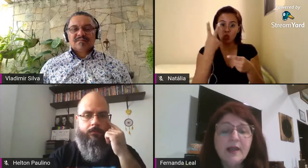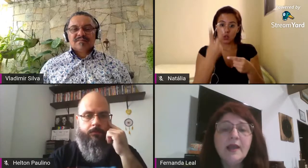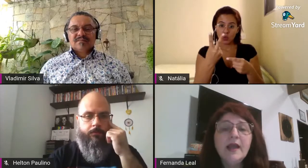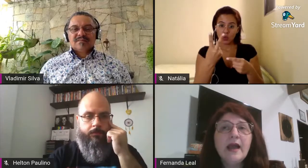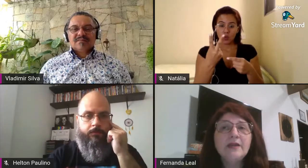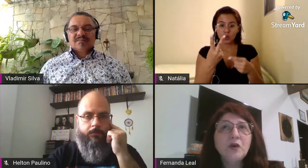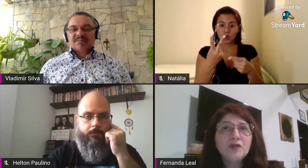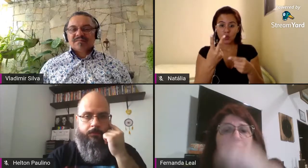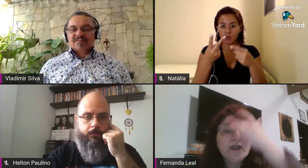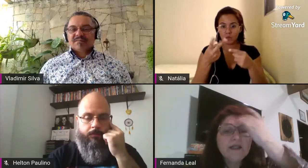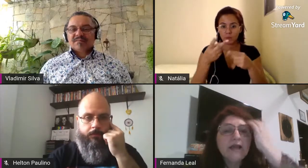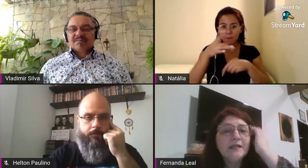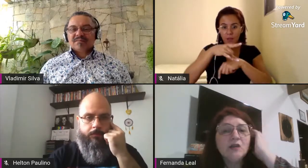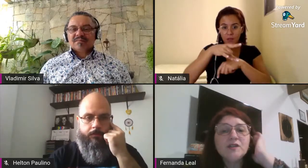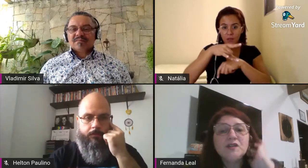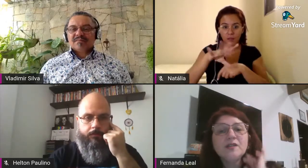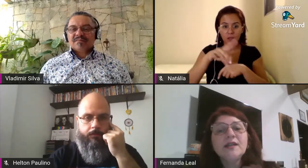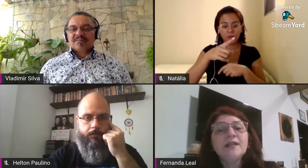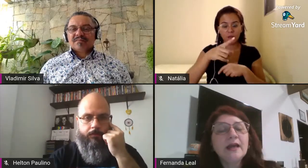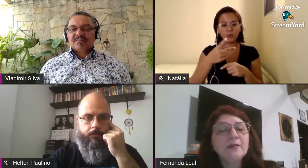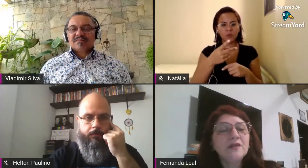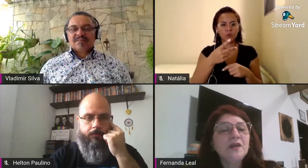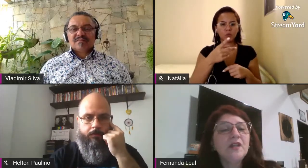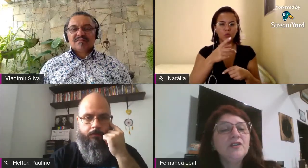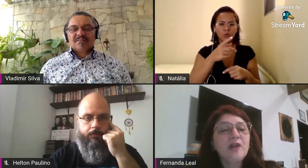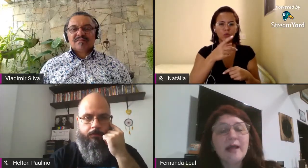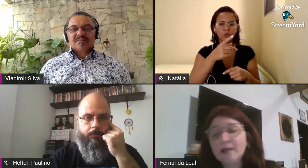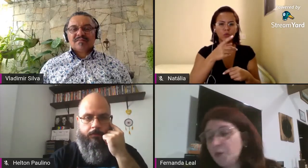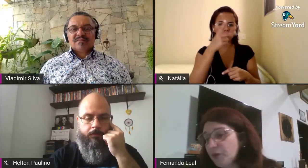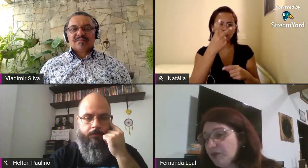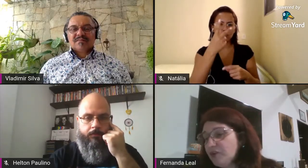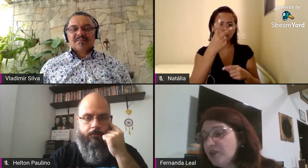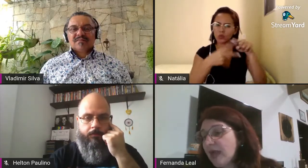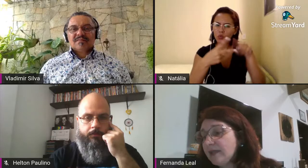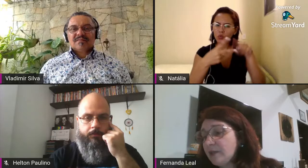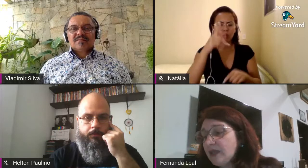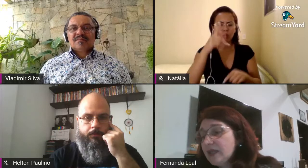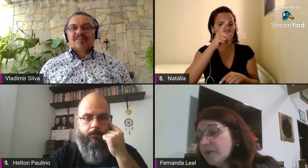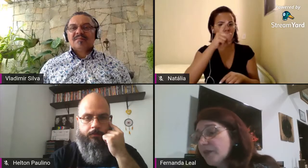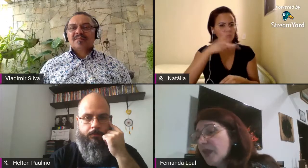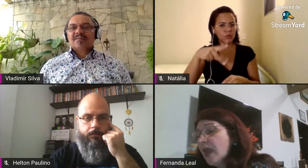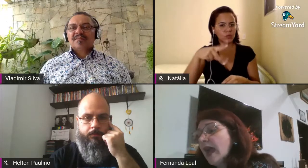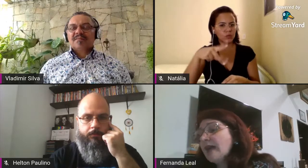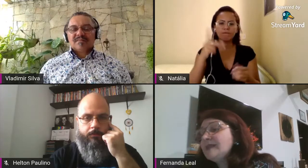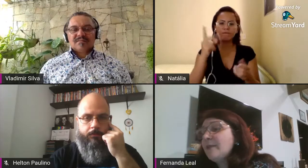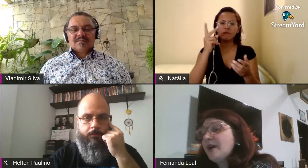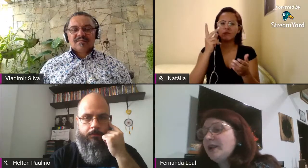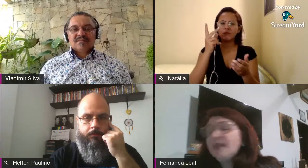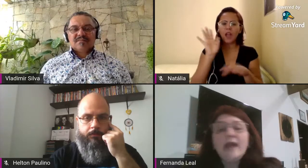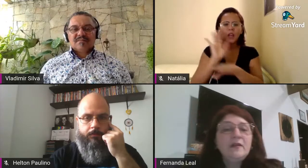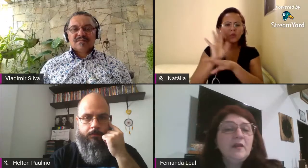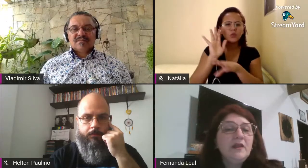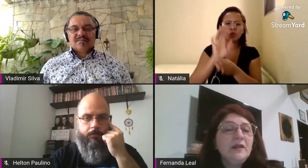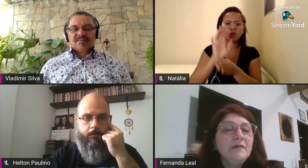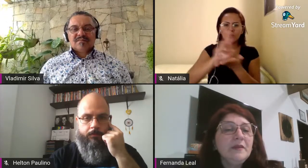dias à nossa universidade e à nossa sociedade. Mas eu queria destacar, do ponto de vista da arte e mídia, a Semana de Arte e Mídia, que